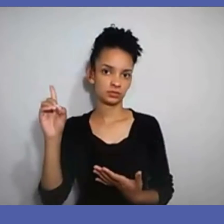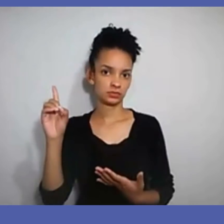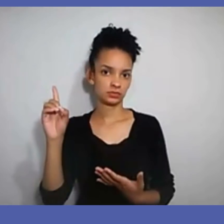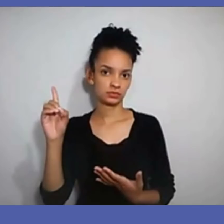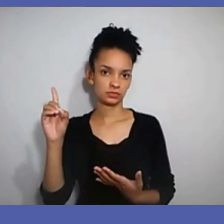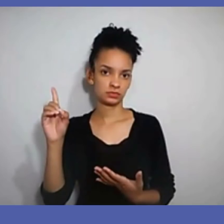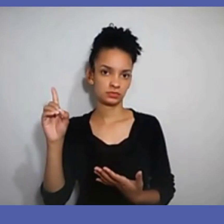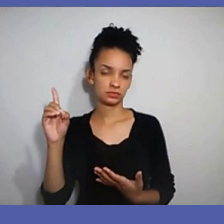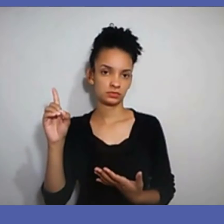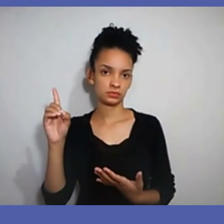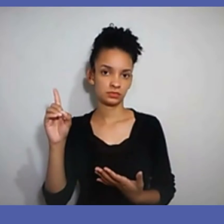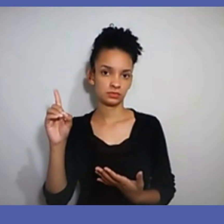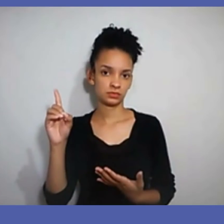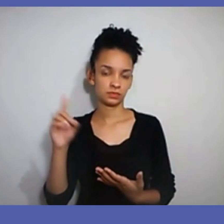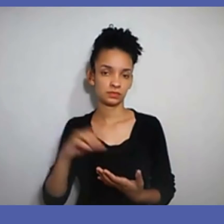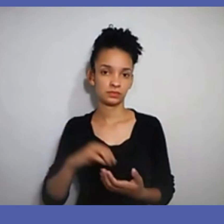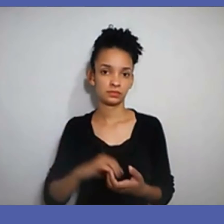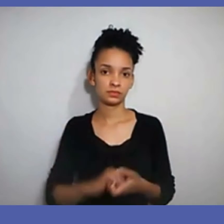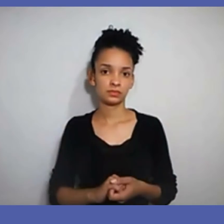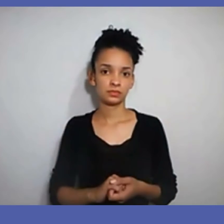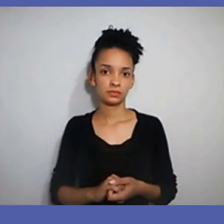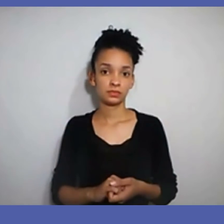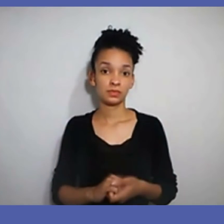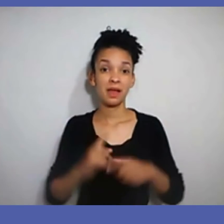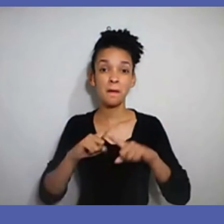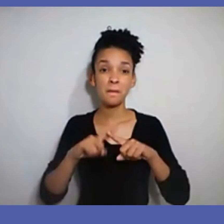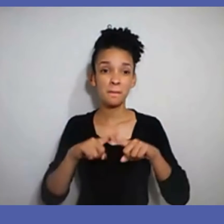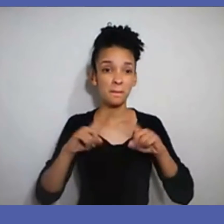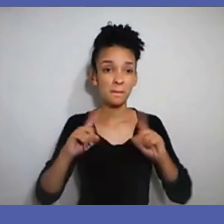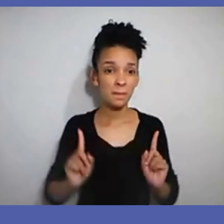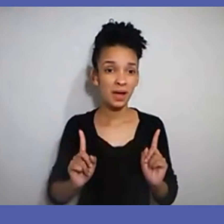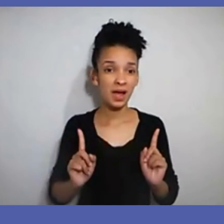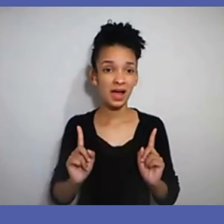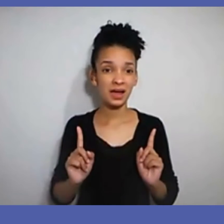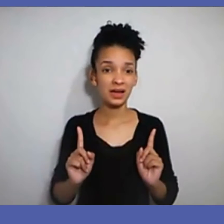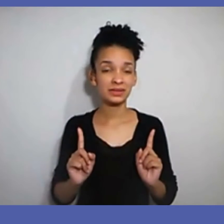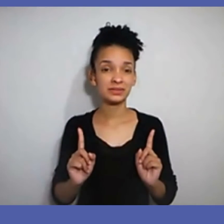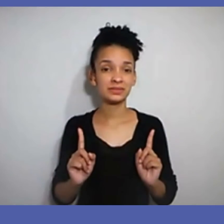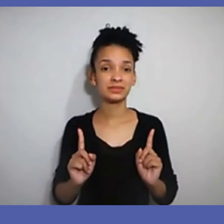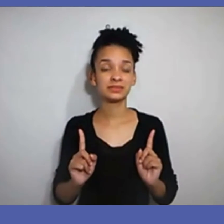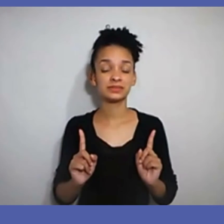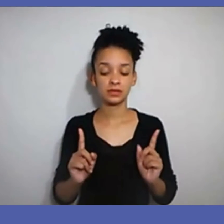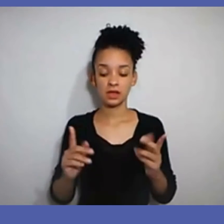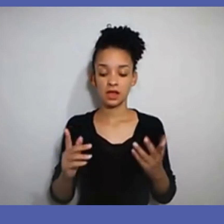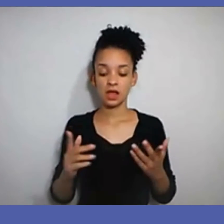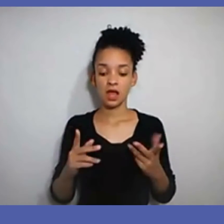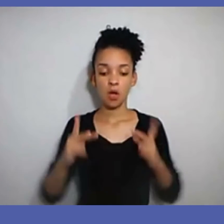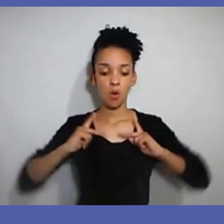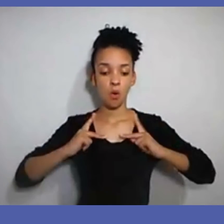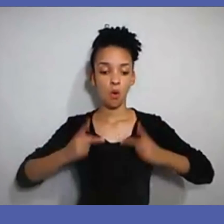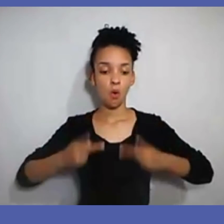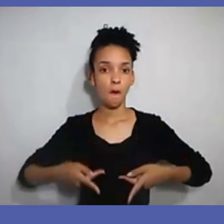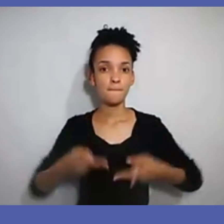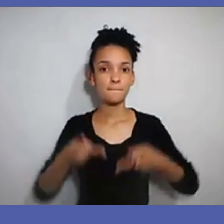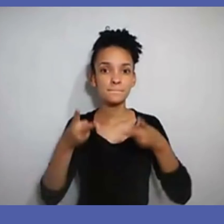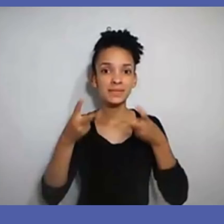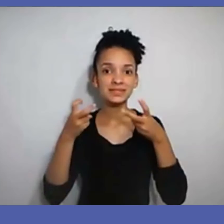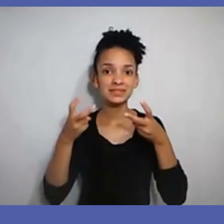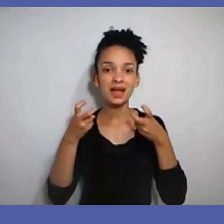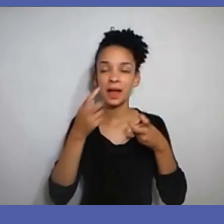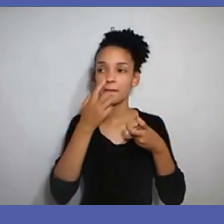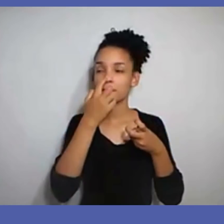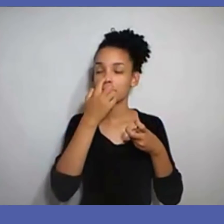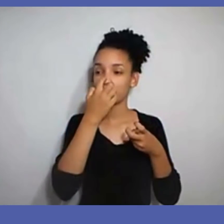Só que o homem percebe que, de um lado, declara independência a Deus, mas por outro lado, o homem não domina